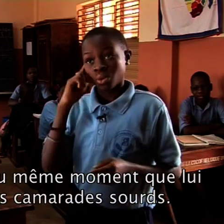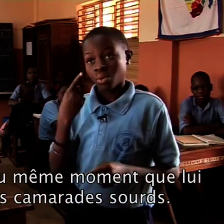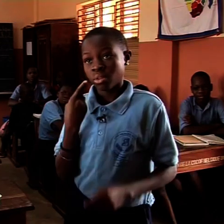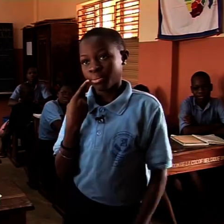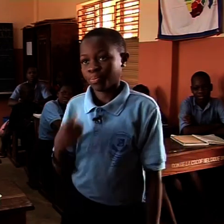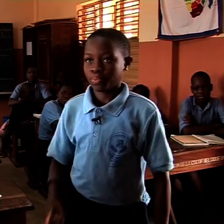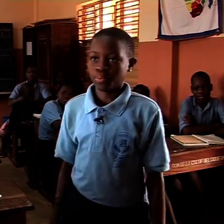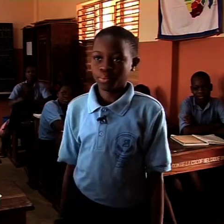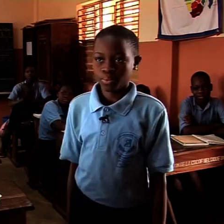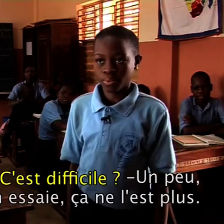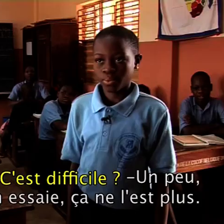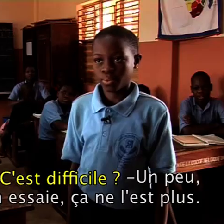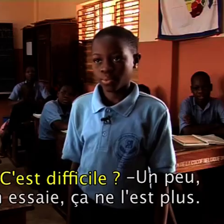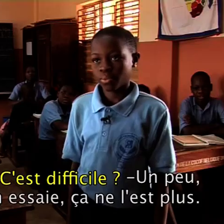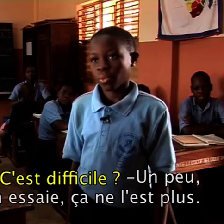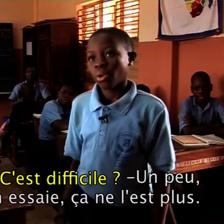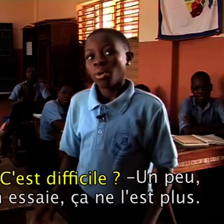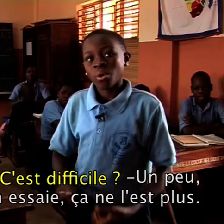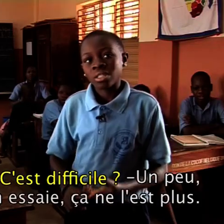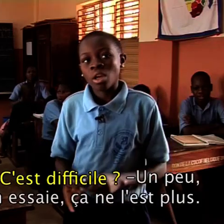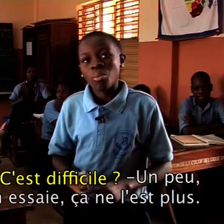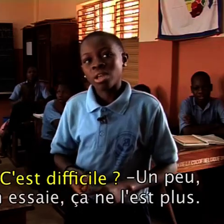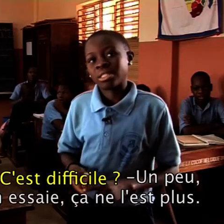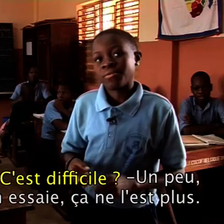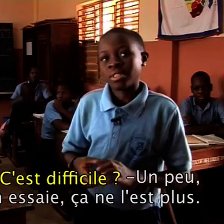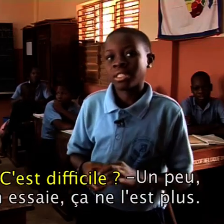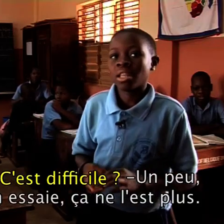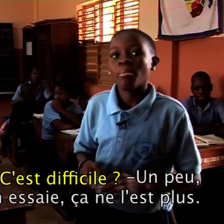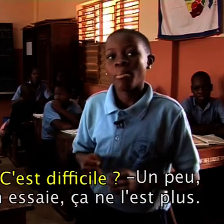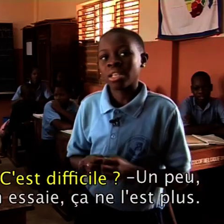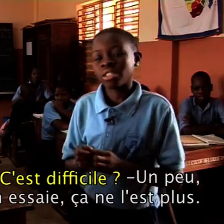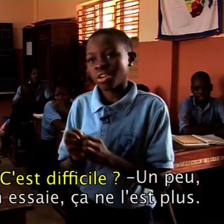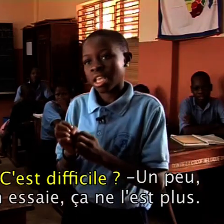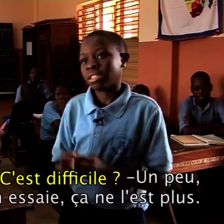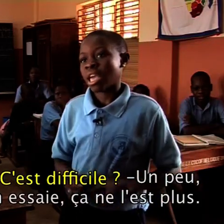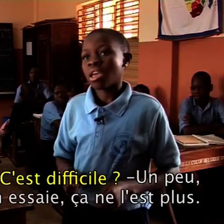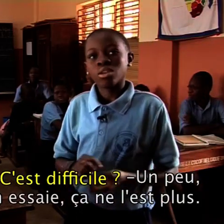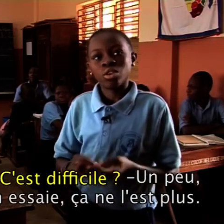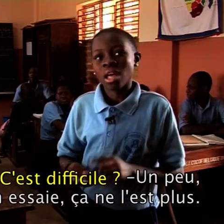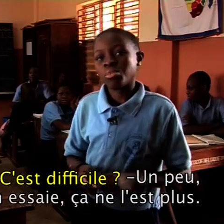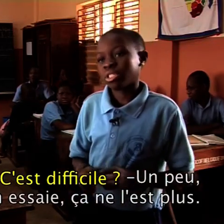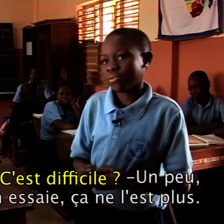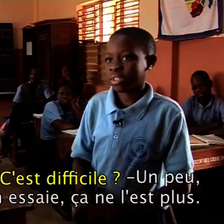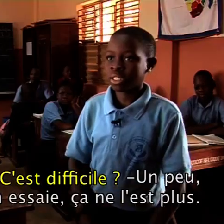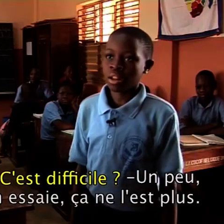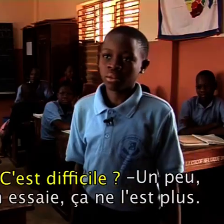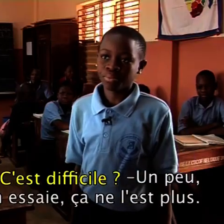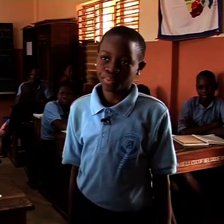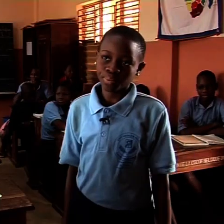sourds. C'est une langue difficile? Oui, c'est un peu difficile, mais si on essaie, ce n'est plus difficile. Et puis